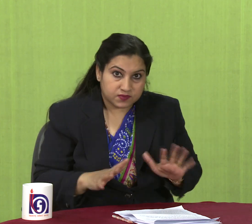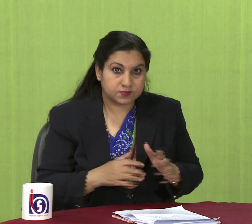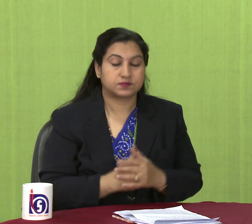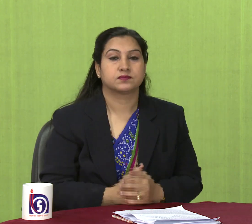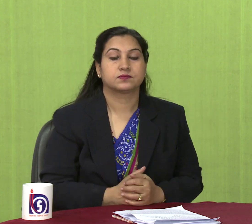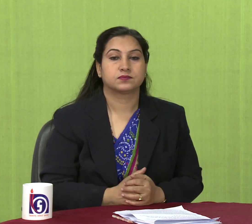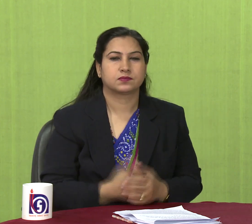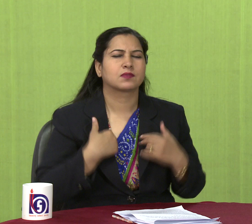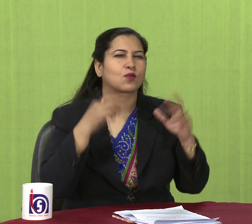आशा करती हूँ